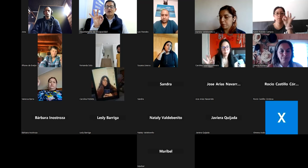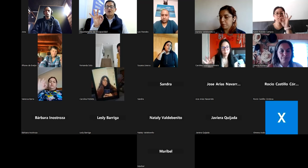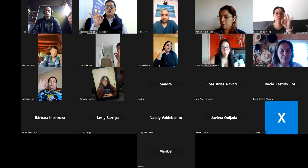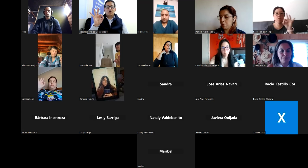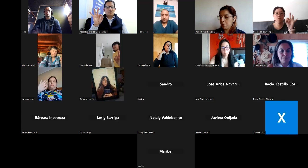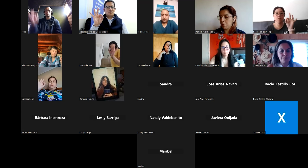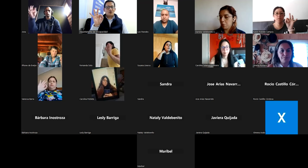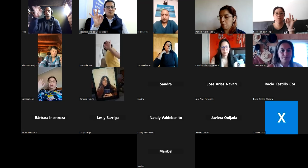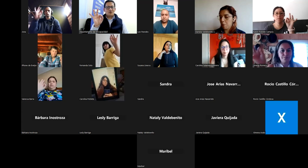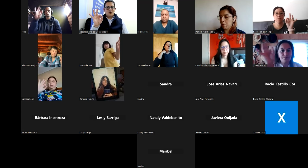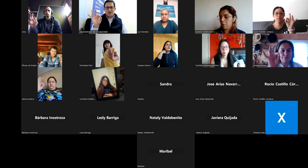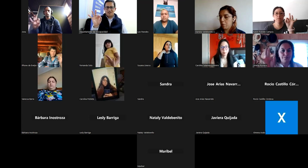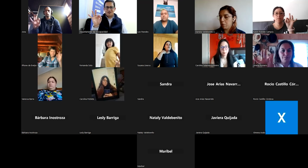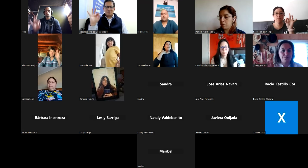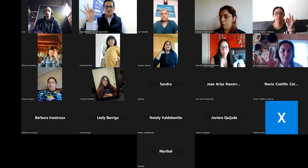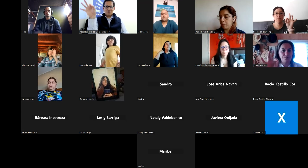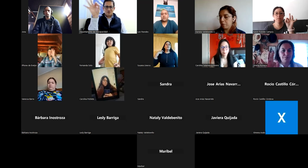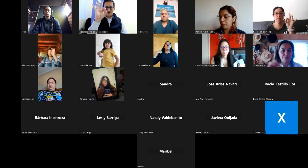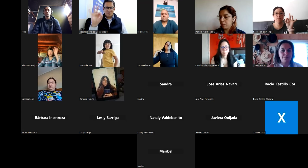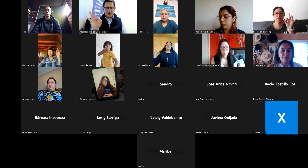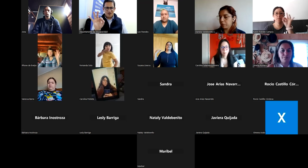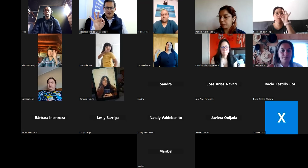Un poquito ciútica, ¿cierto? Como muy